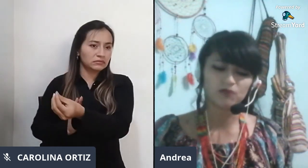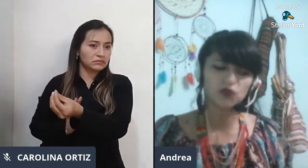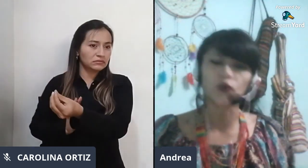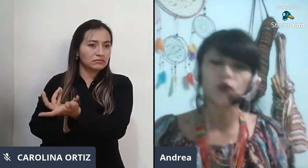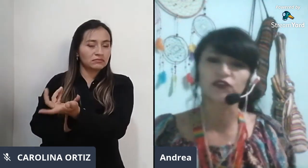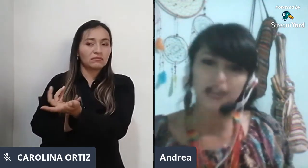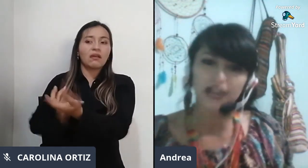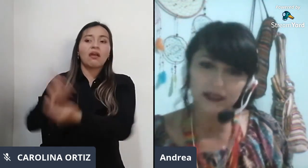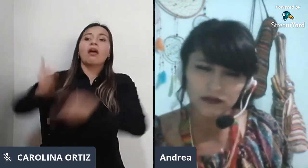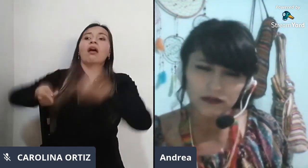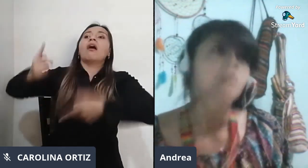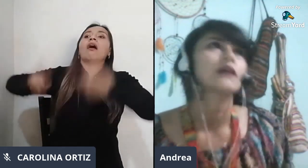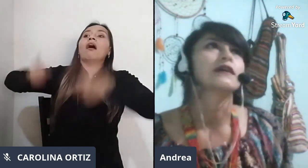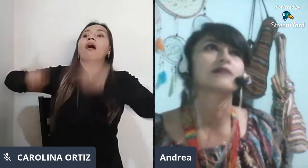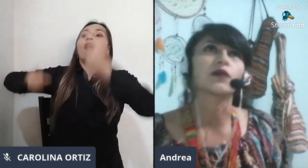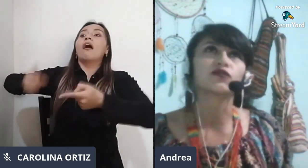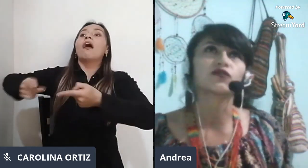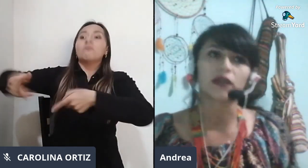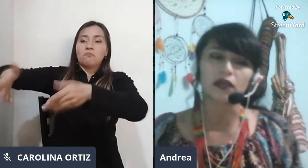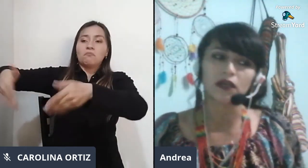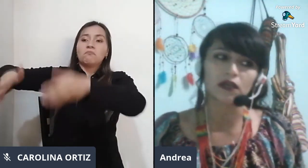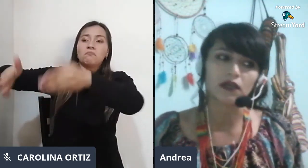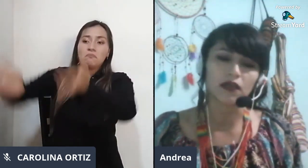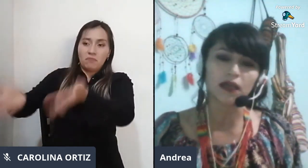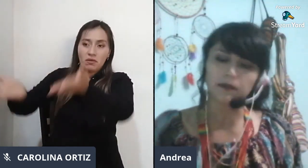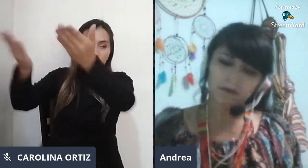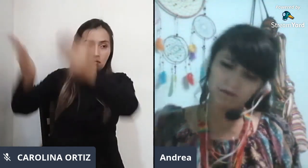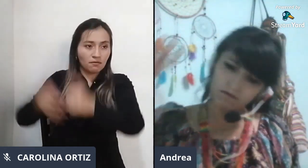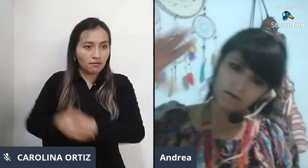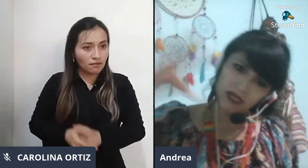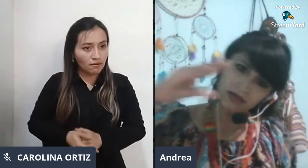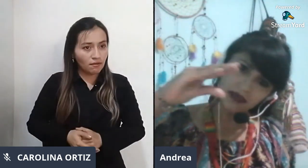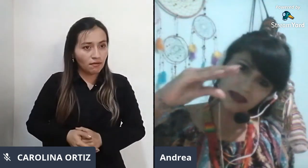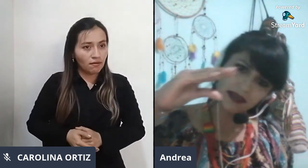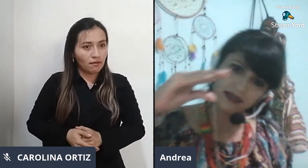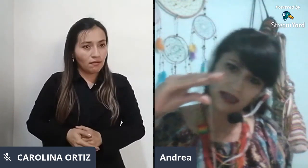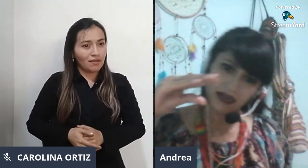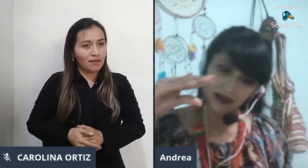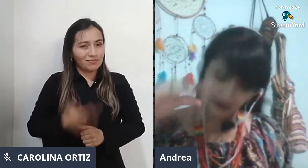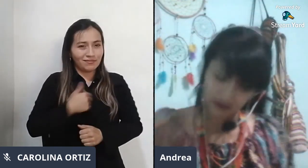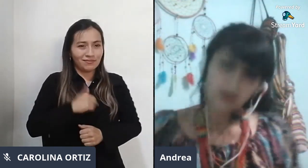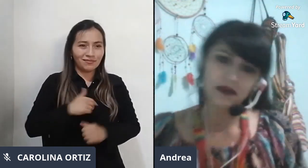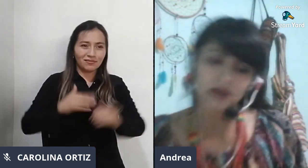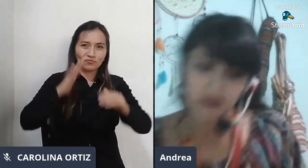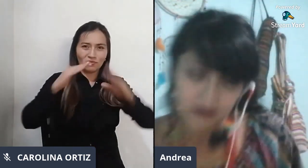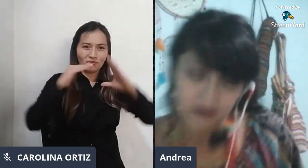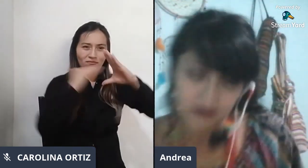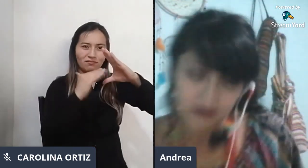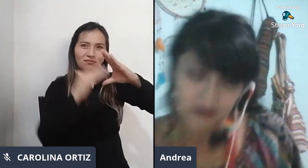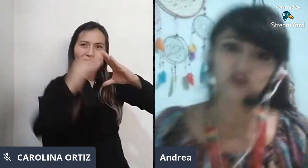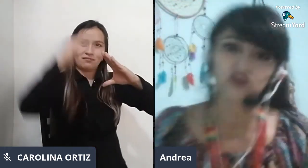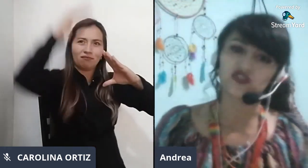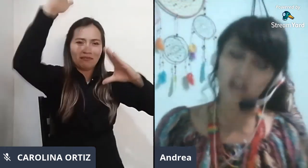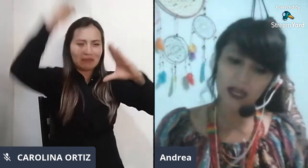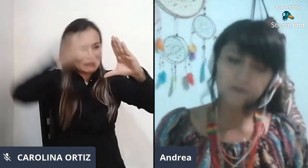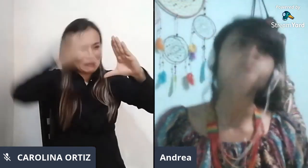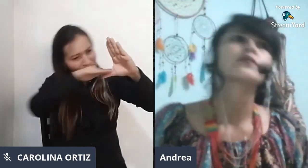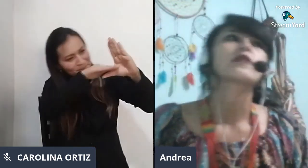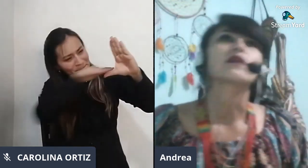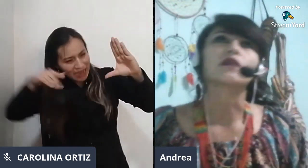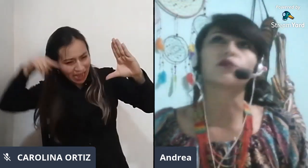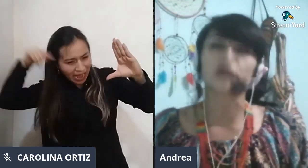subordinados, estamos en la mínima de la escala, digamos, social. Y